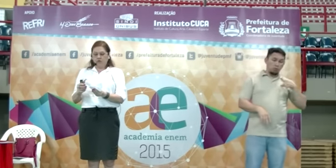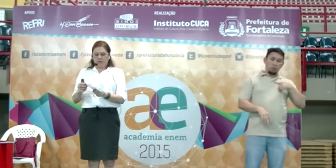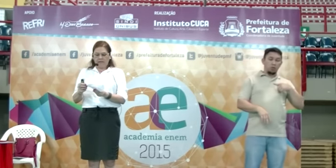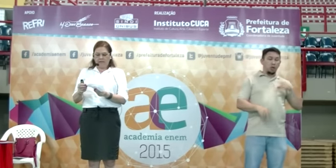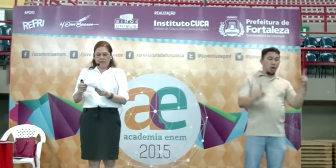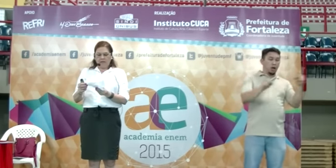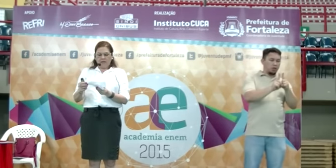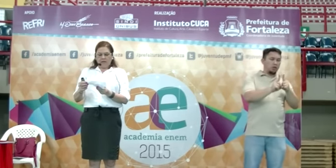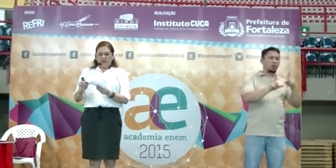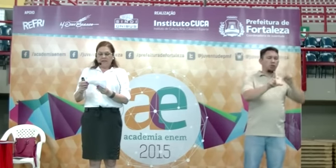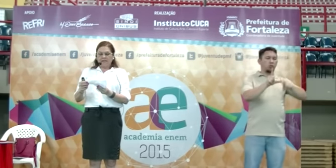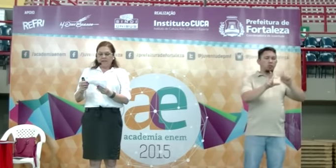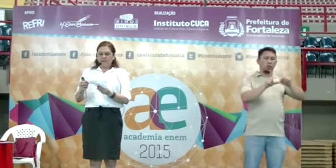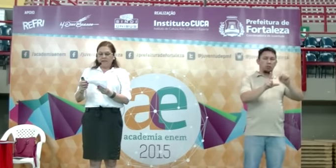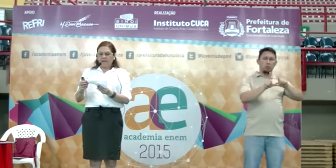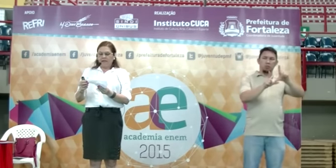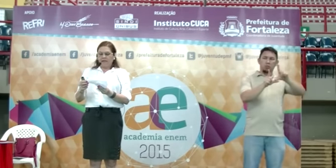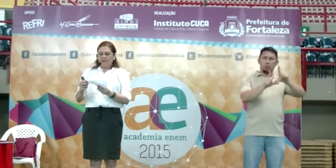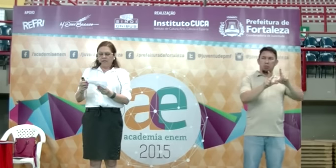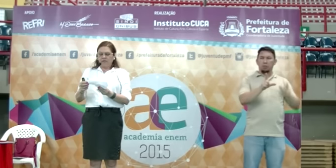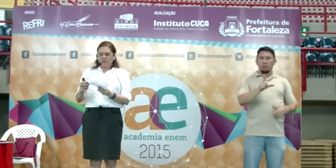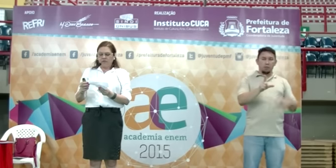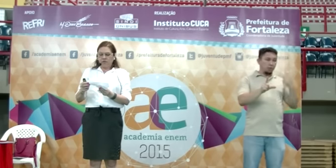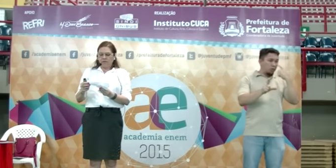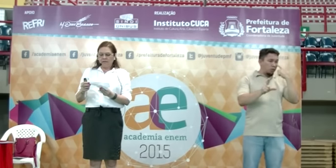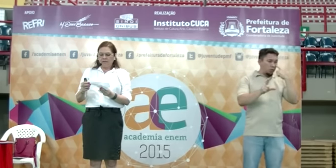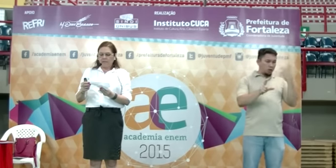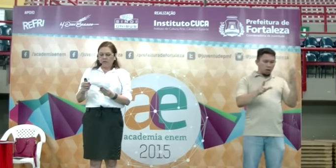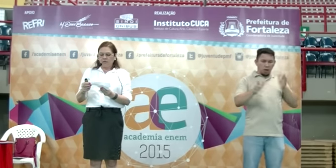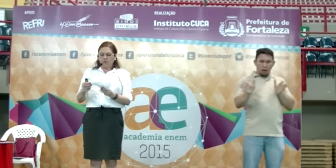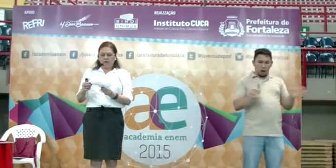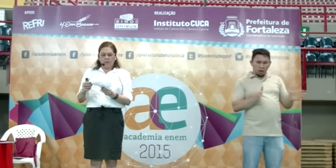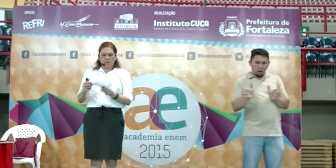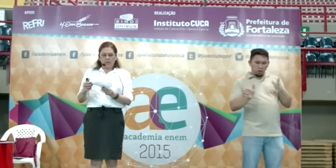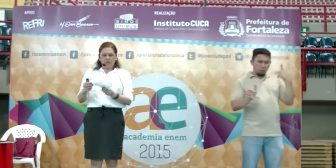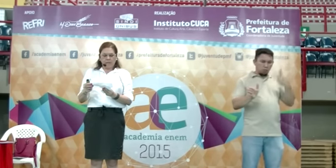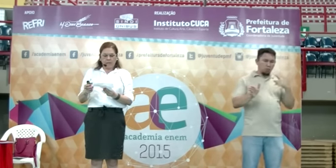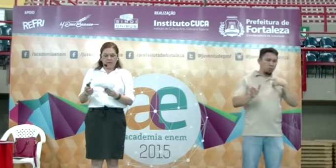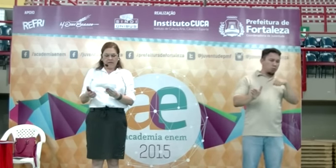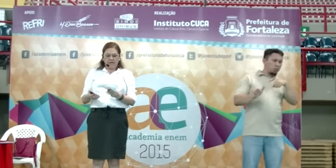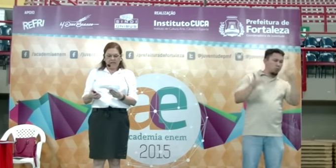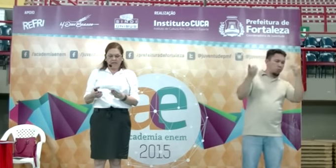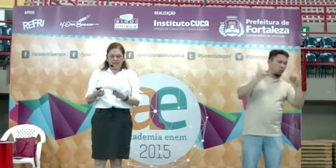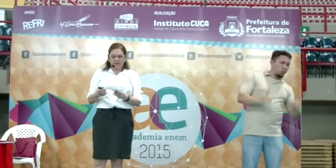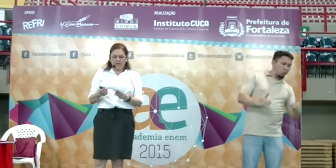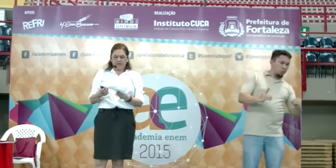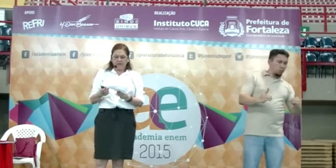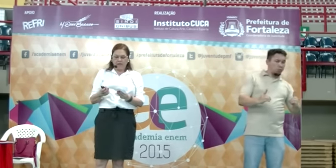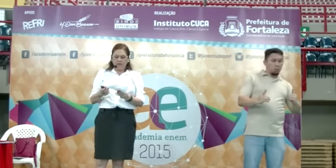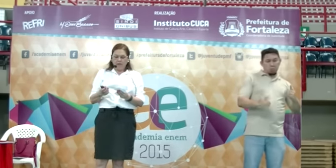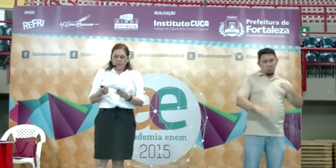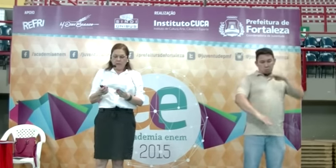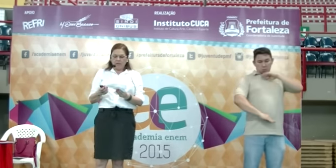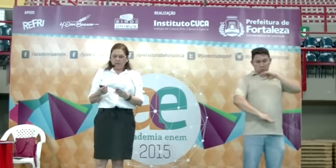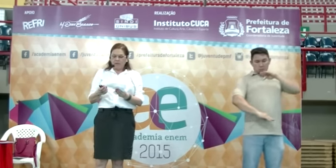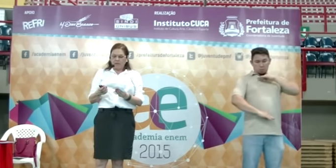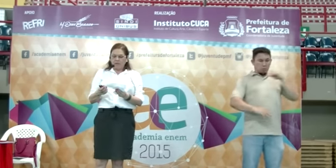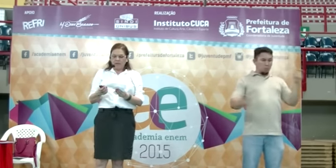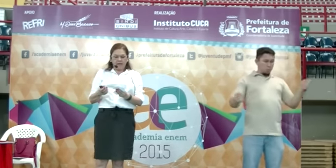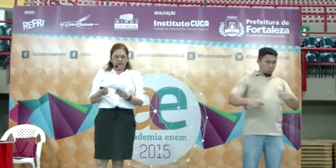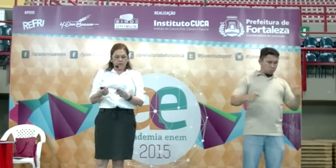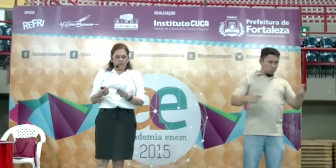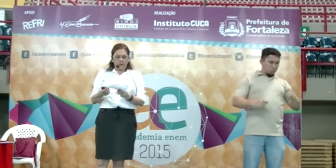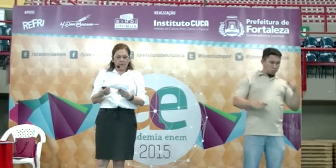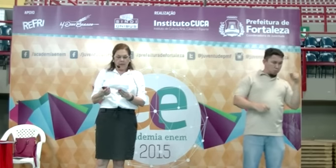letra maiúscula. Acessibilidade das pessoas que possuem algum tipo de deficiência física pode